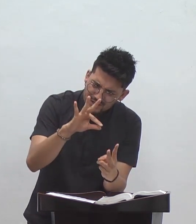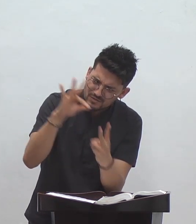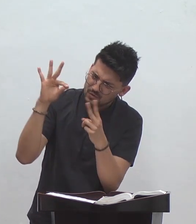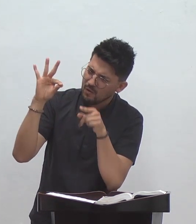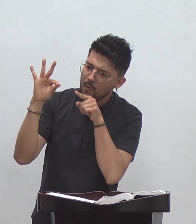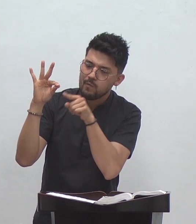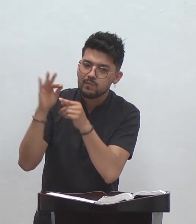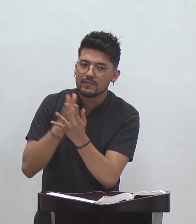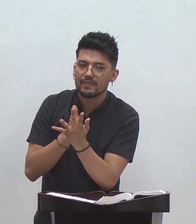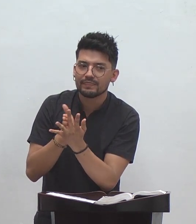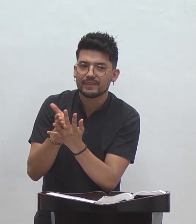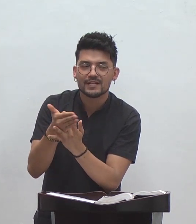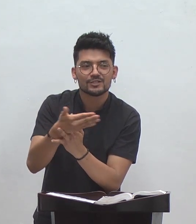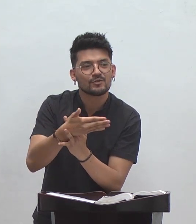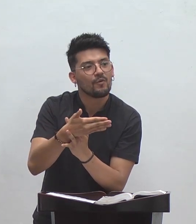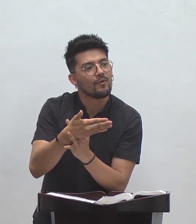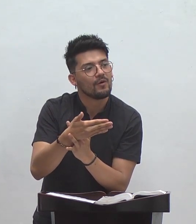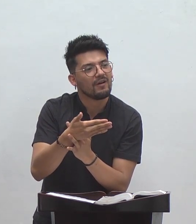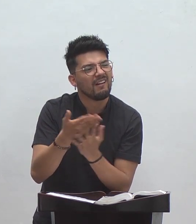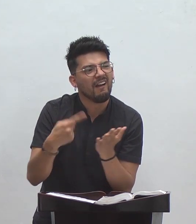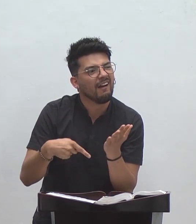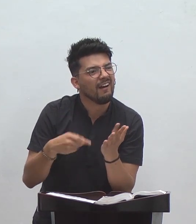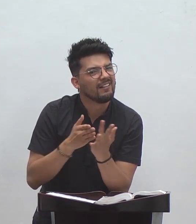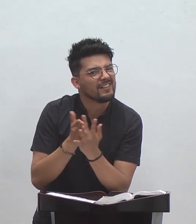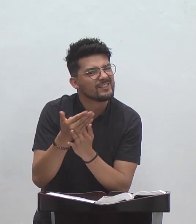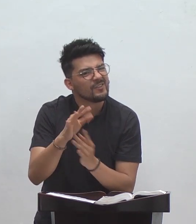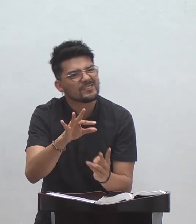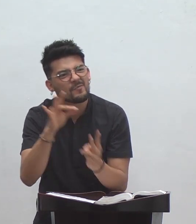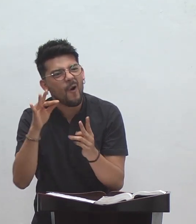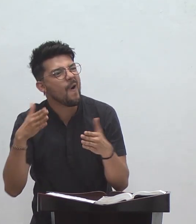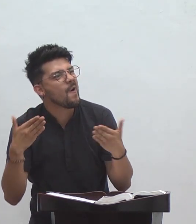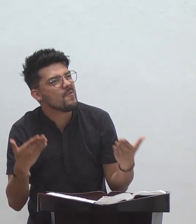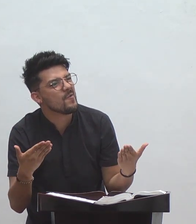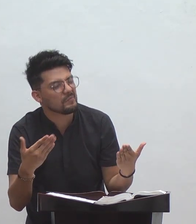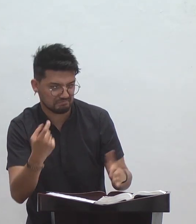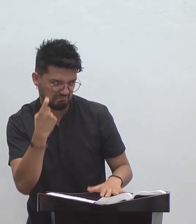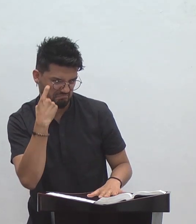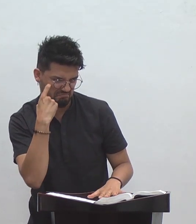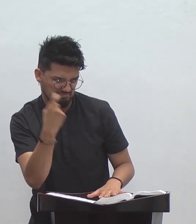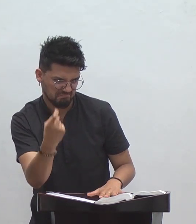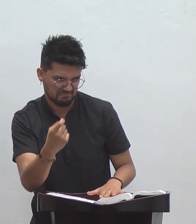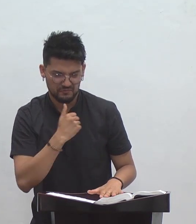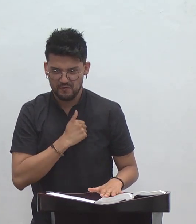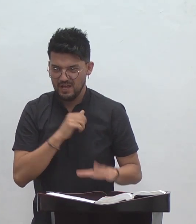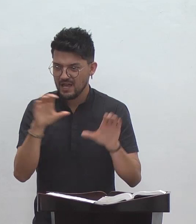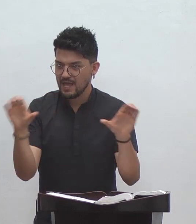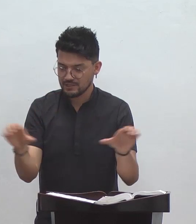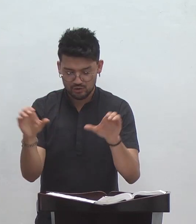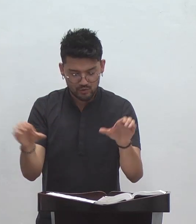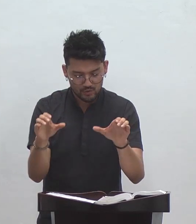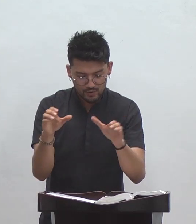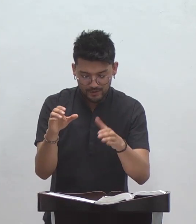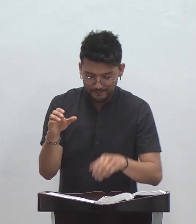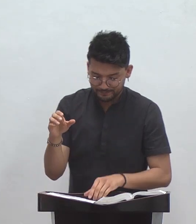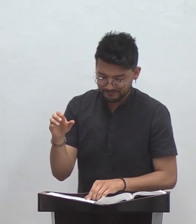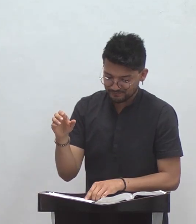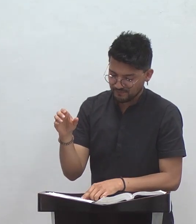Dios llama y escoge dos hombres y los direcciona a cumplir su propósito. ¿Quiere buscarlo conmigo, por favor,